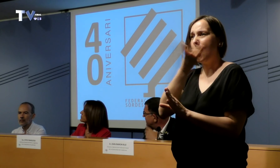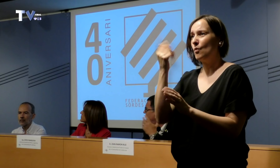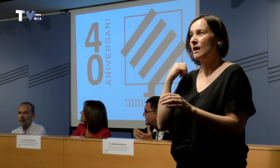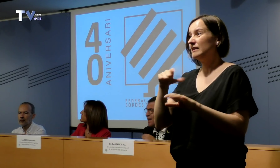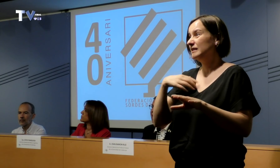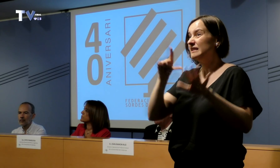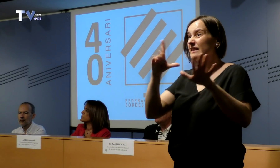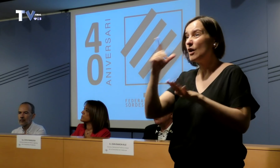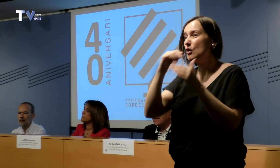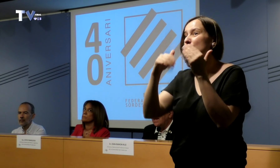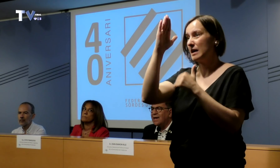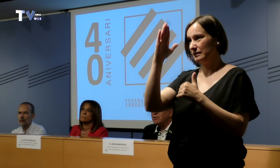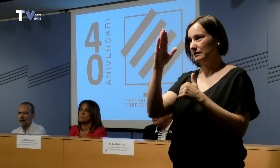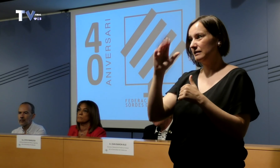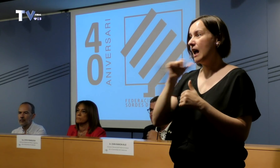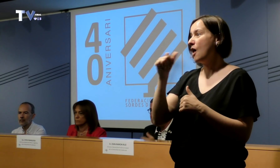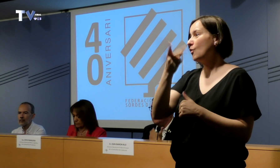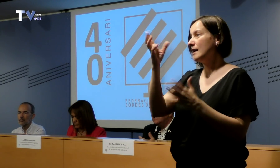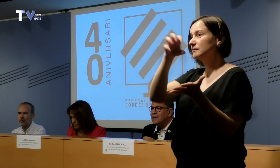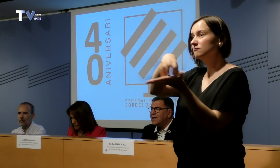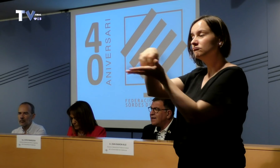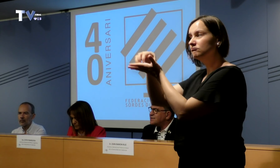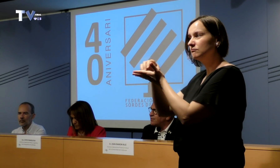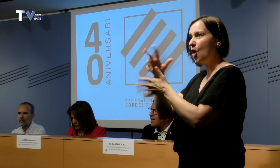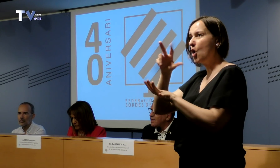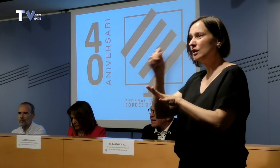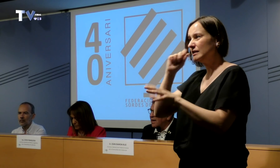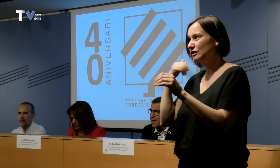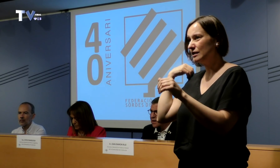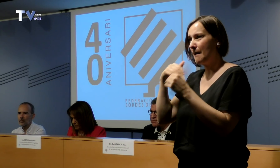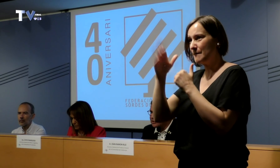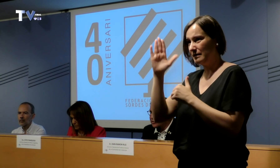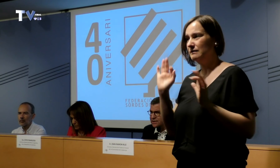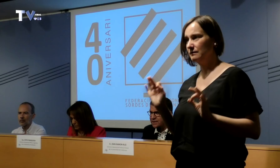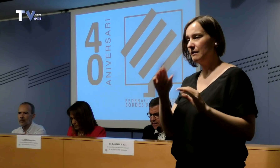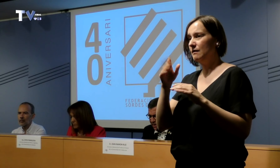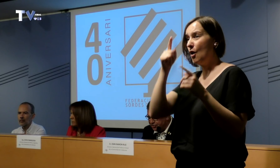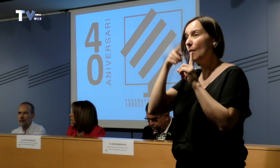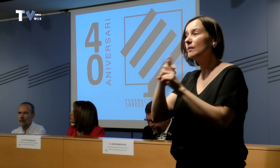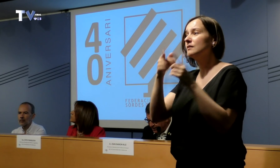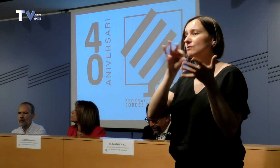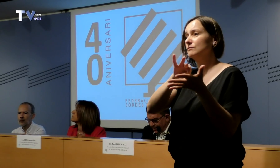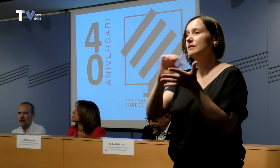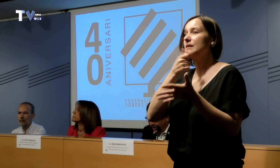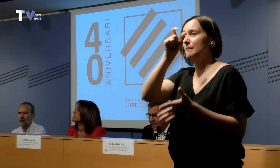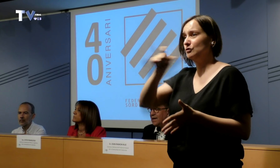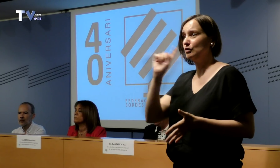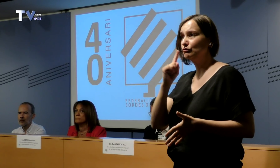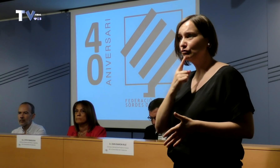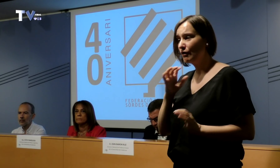75 anys cap als 80 anys de servei a les persones sordes, i en